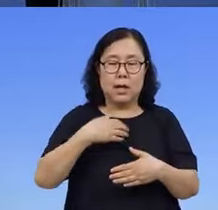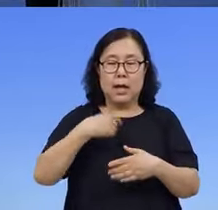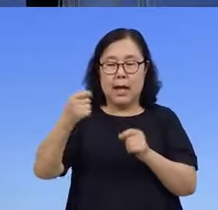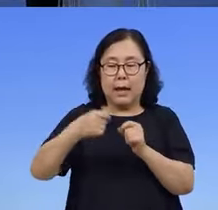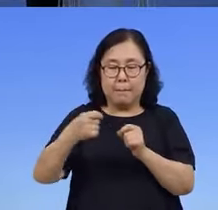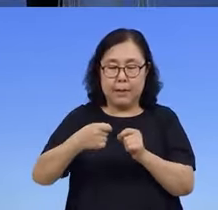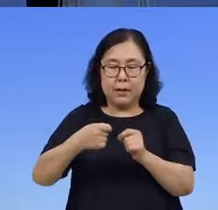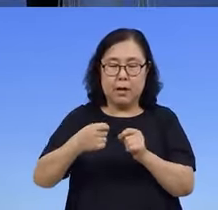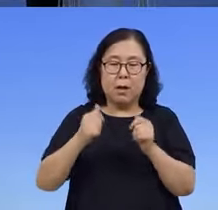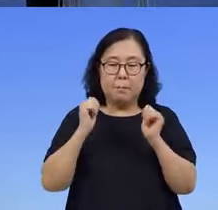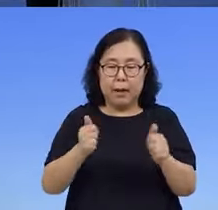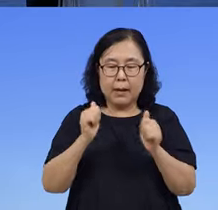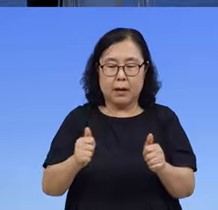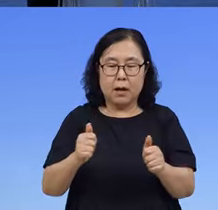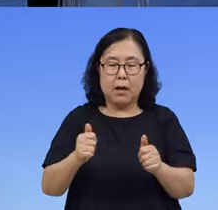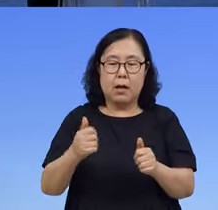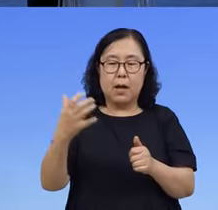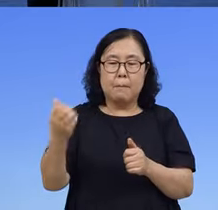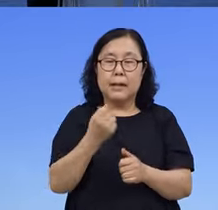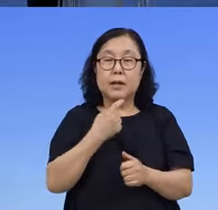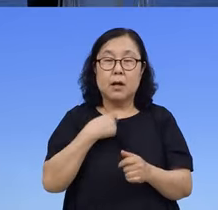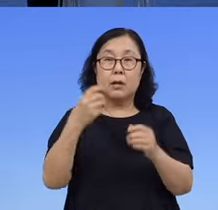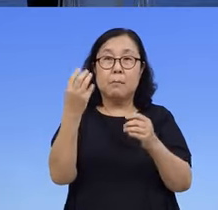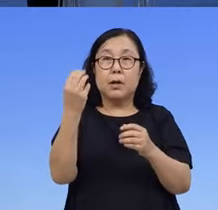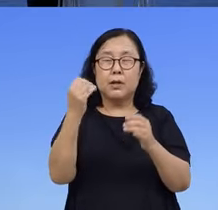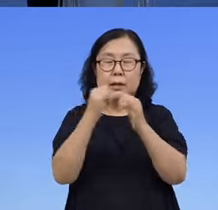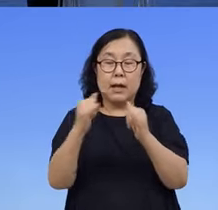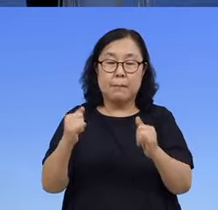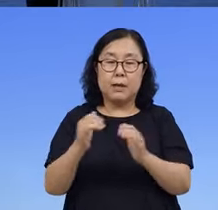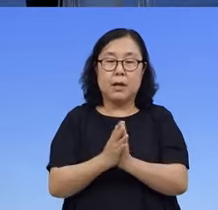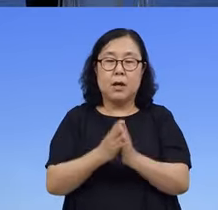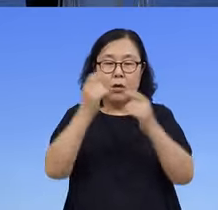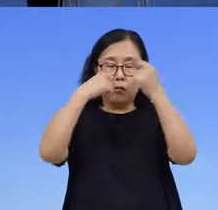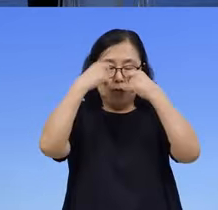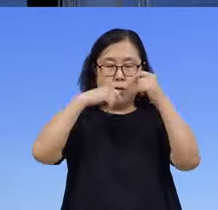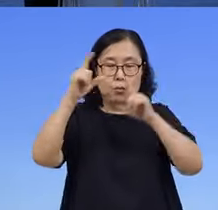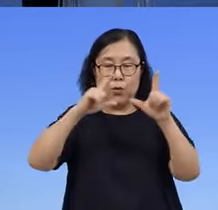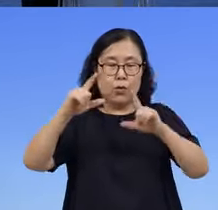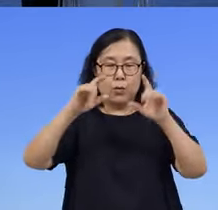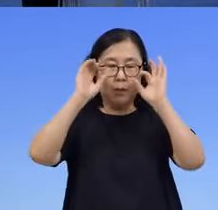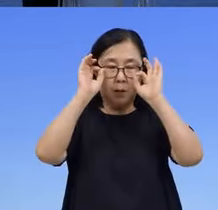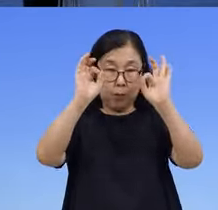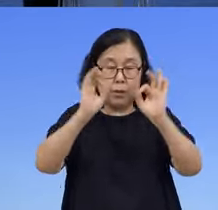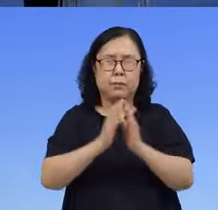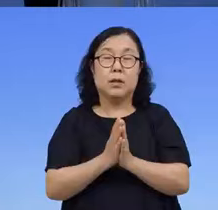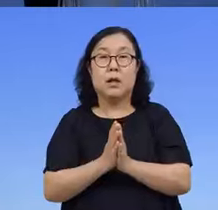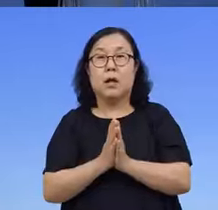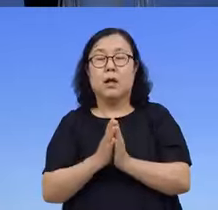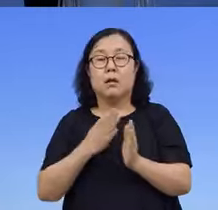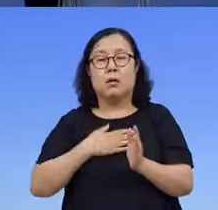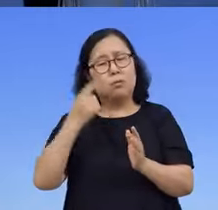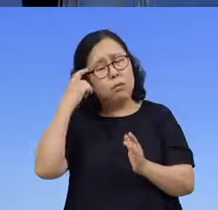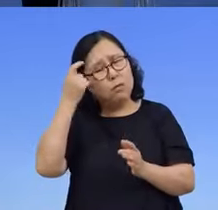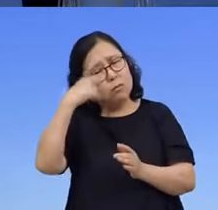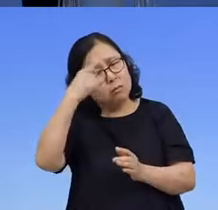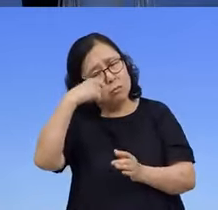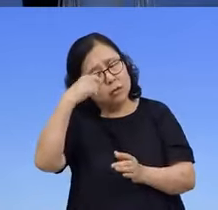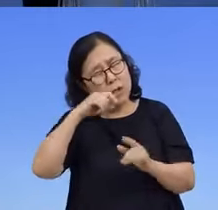나오니 제 앞에서 판결을 받던 몇 분이 잔디에 앉아 울고 있는 모습이 보였습니다. 나는 왜 울음이 안